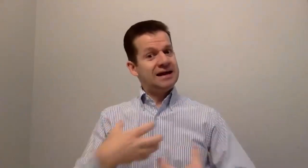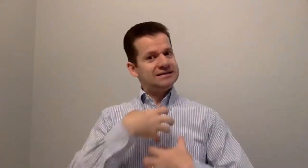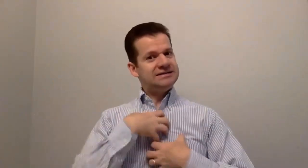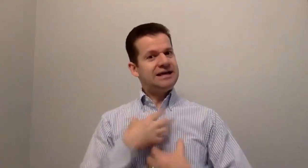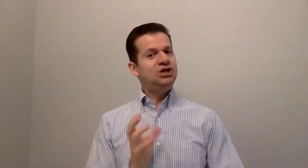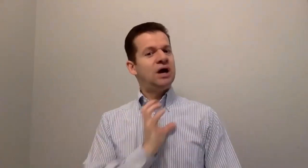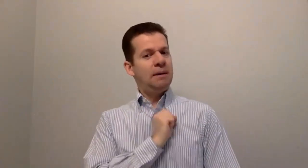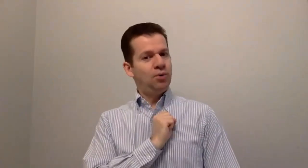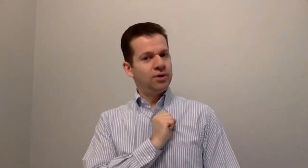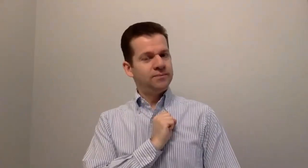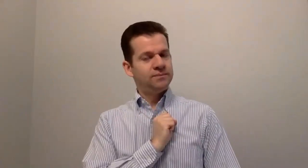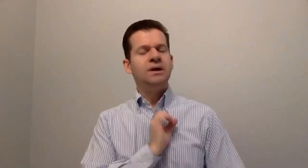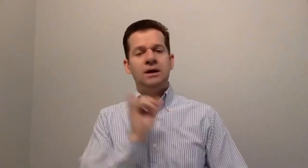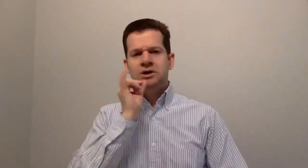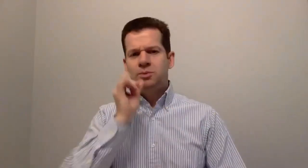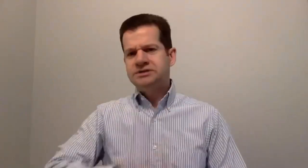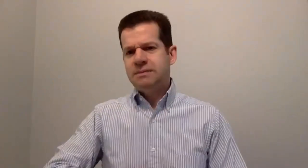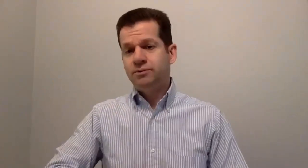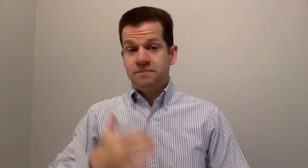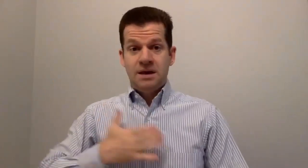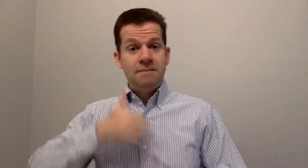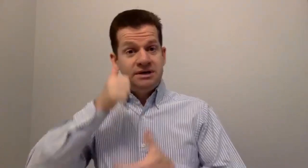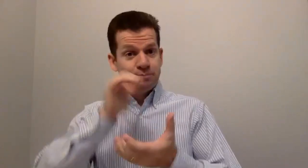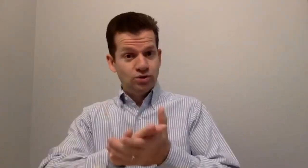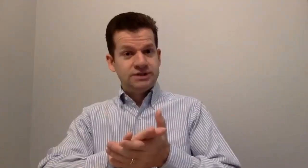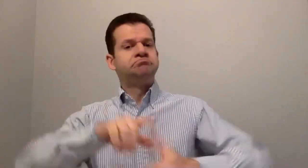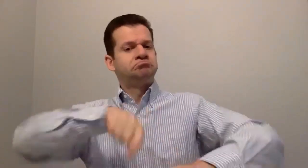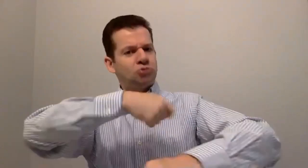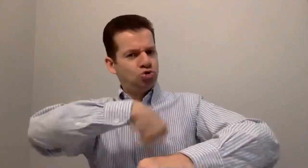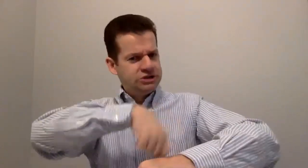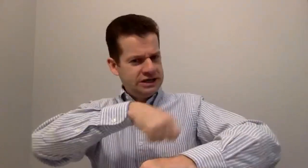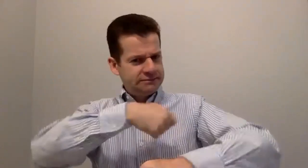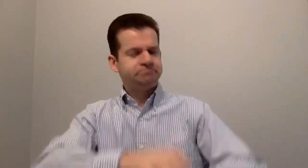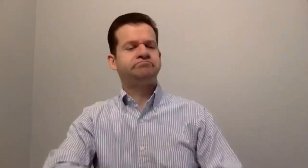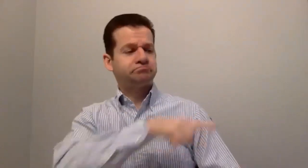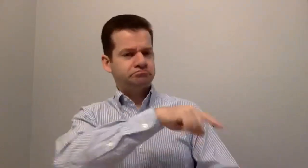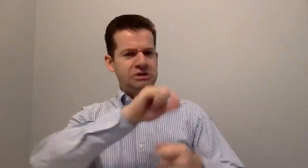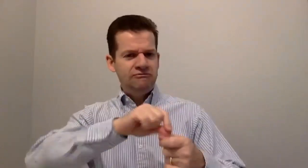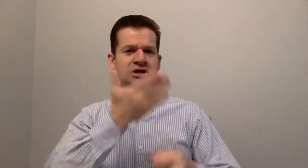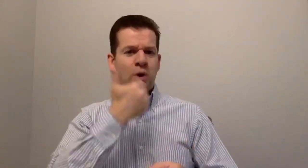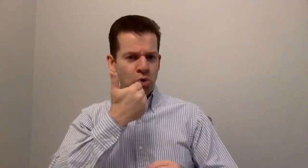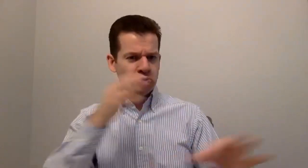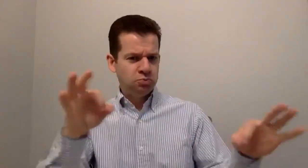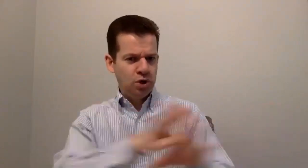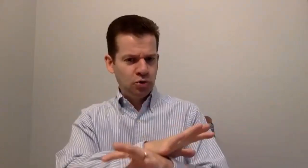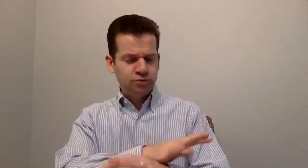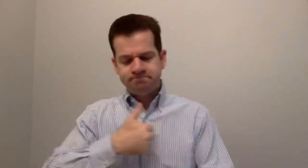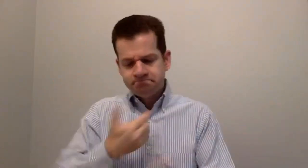se sente amor. Então, por exemplo, minha esposa cozinha, fez o almoço pronto,